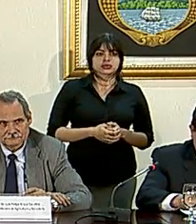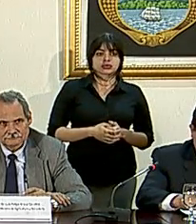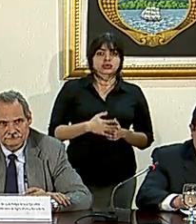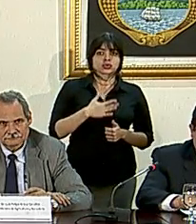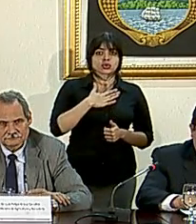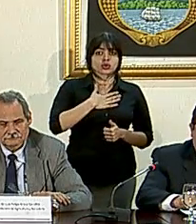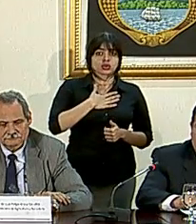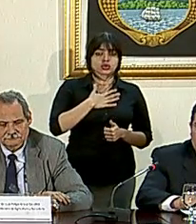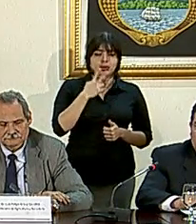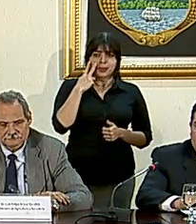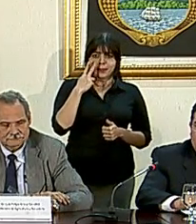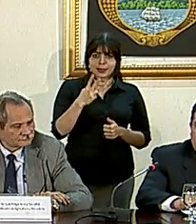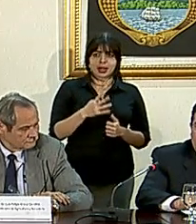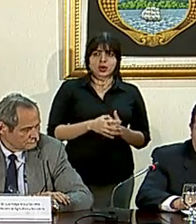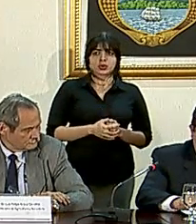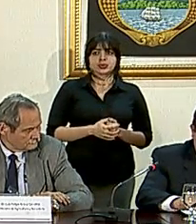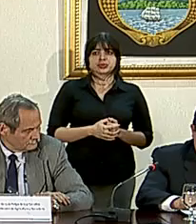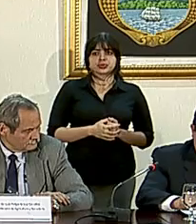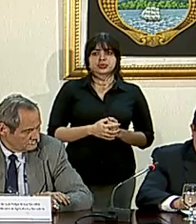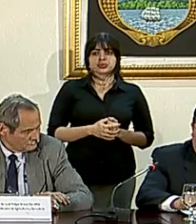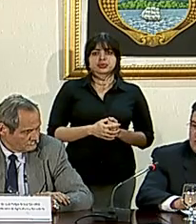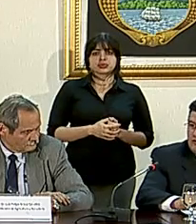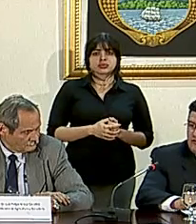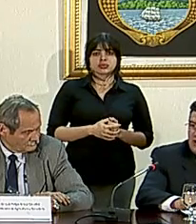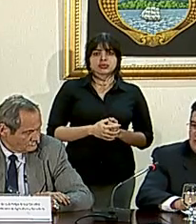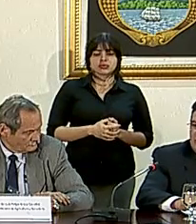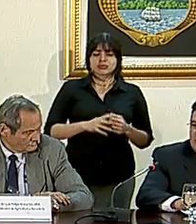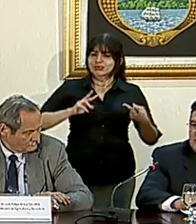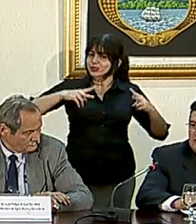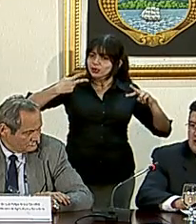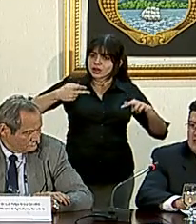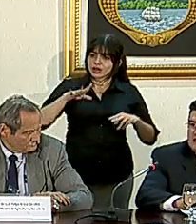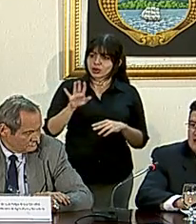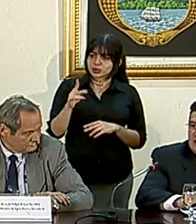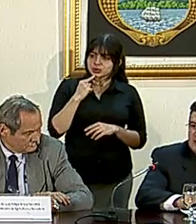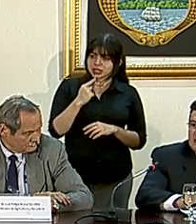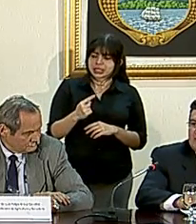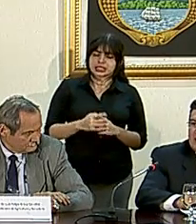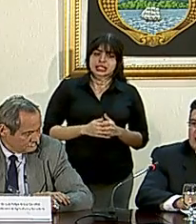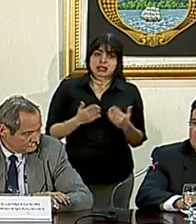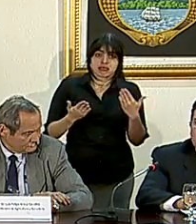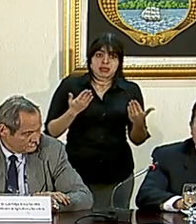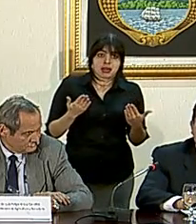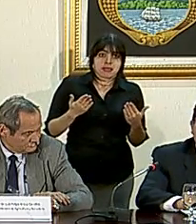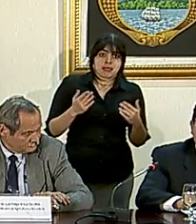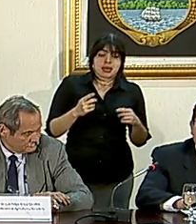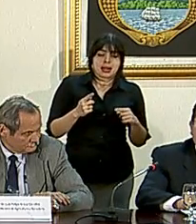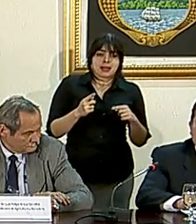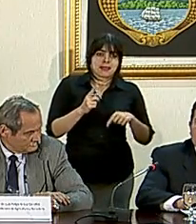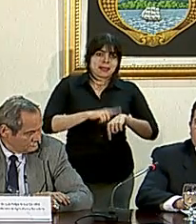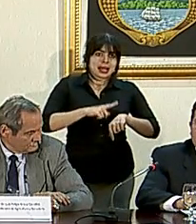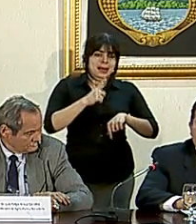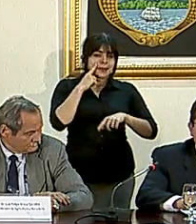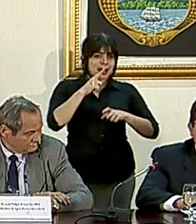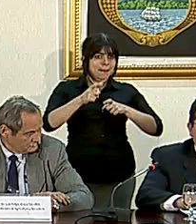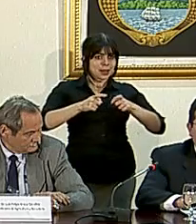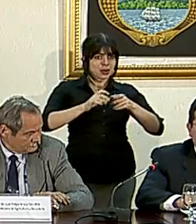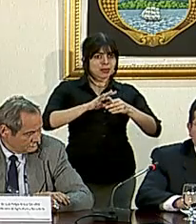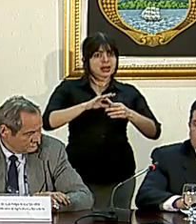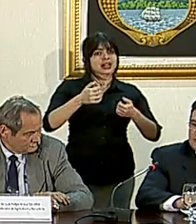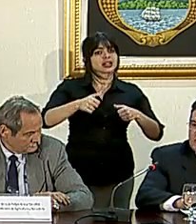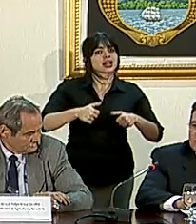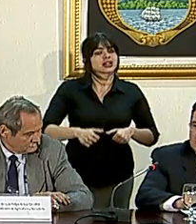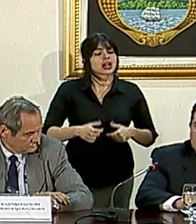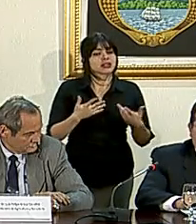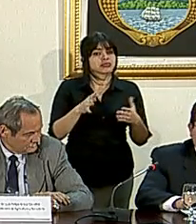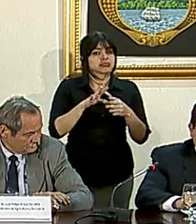Yo veo todo lo contrario de lo que usted dice, tal vez el margen de maniobra respecto a los tratados está definido